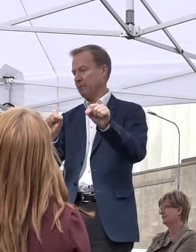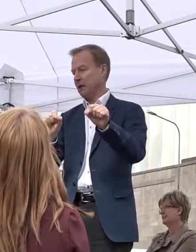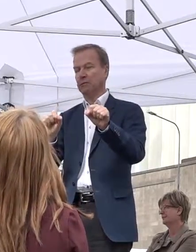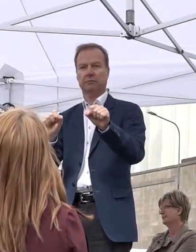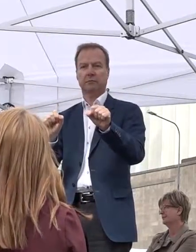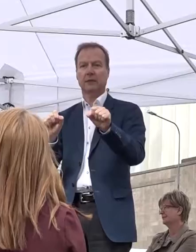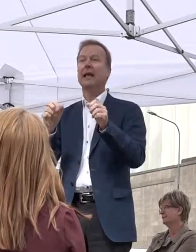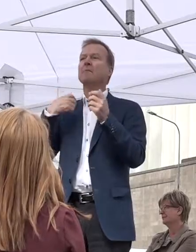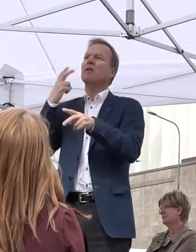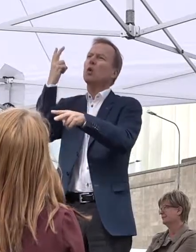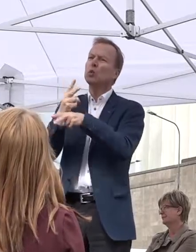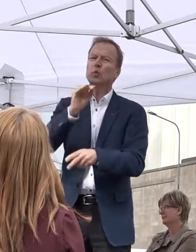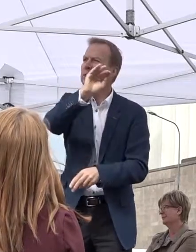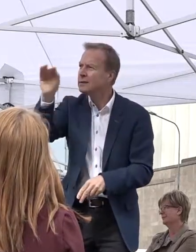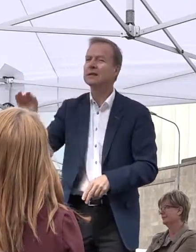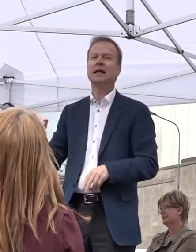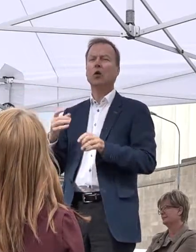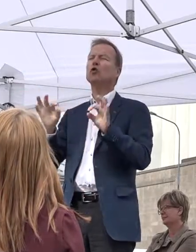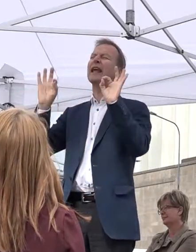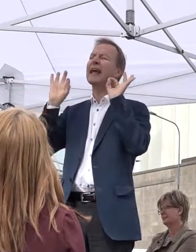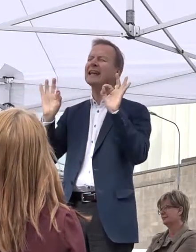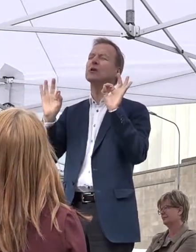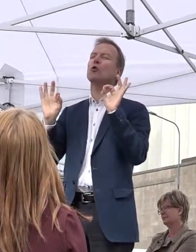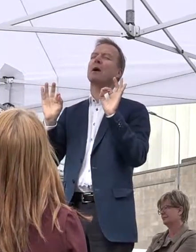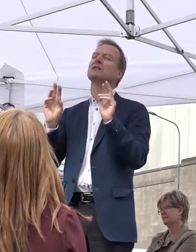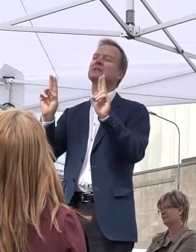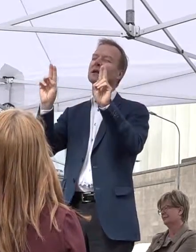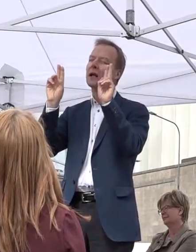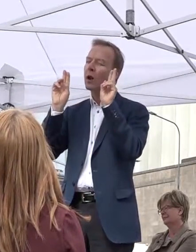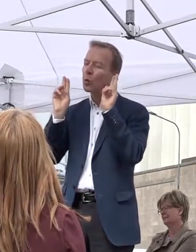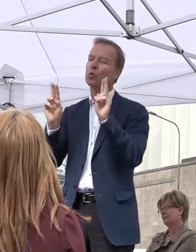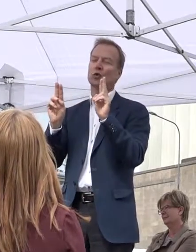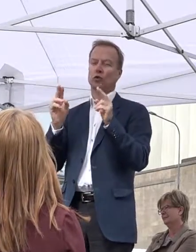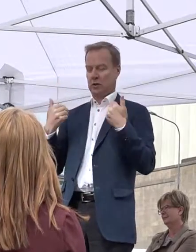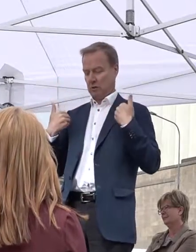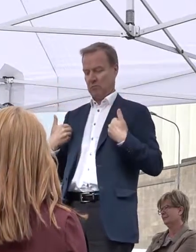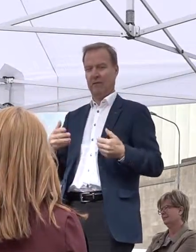Ja me kaikki ollaan osana tekemässä Suomesta parempaa paikkaa elää.